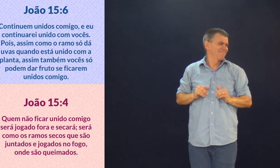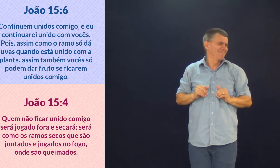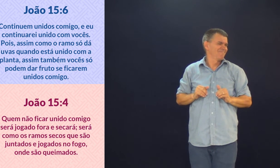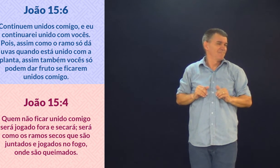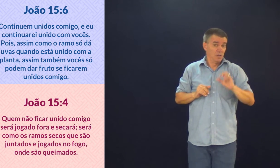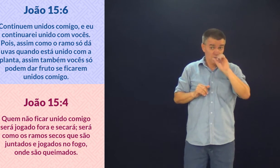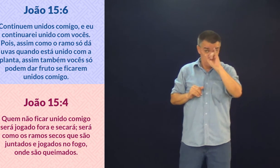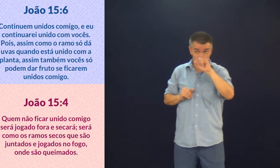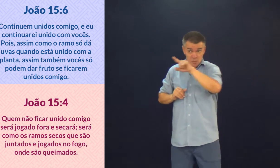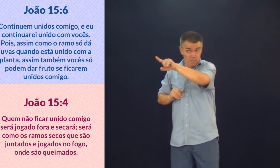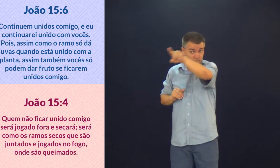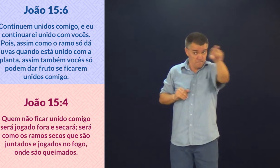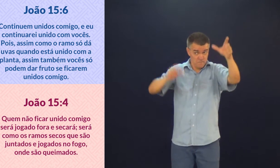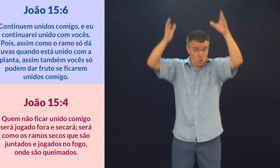ligar deixa pra lá